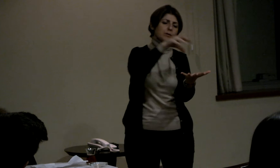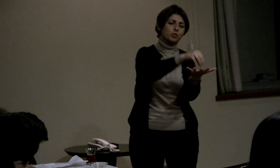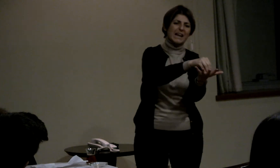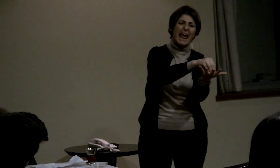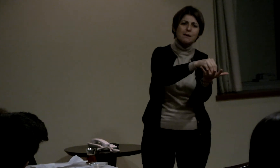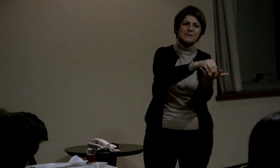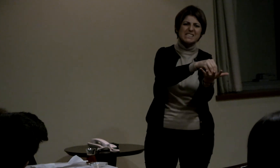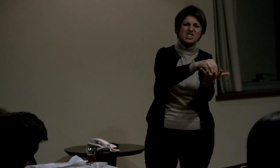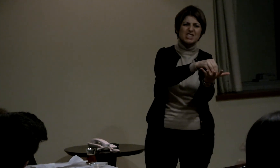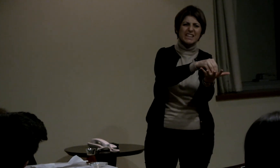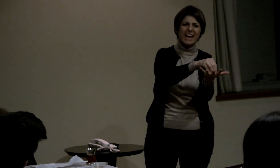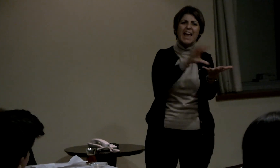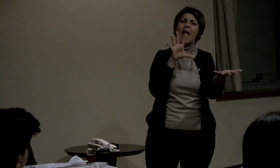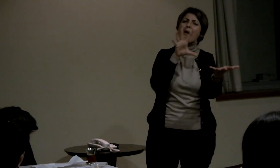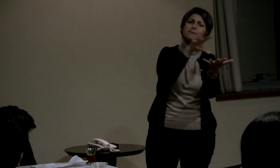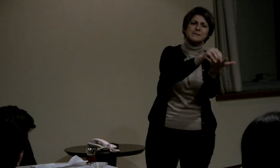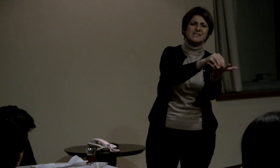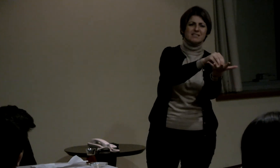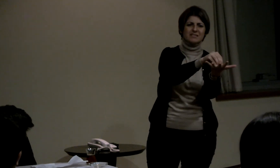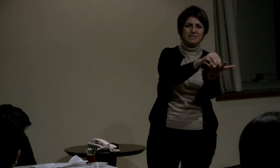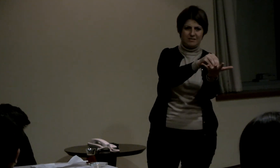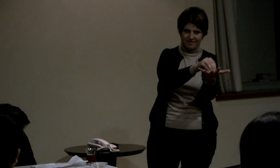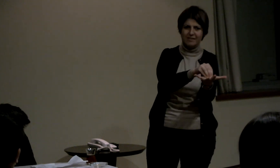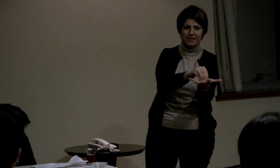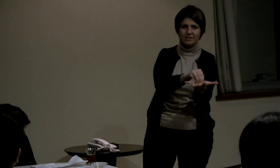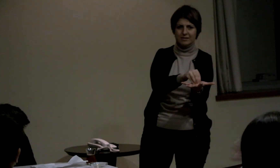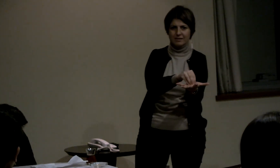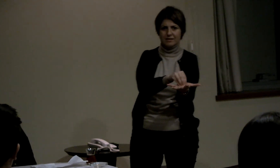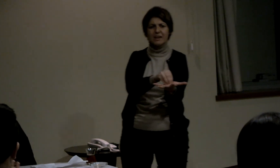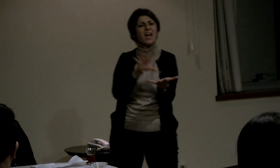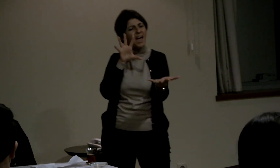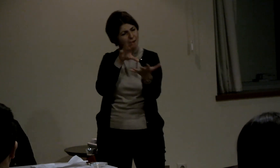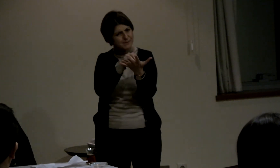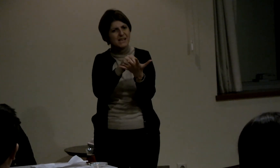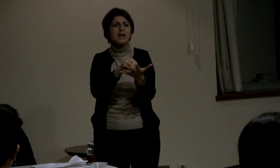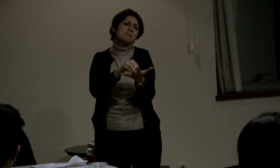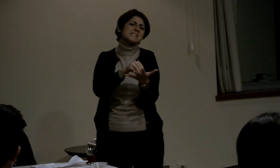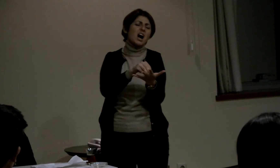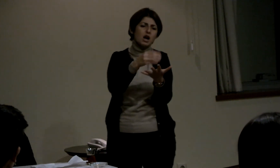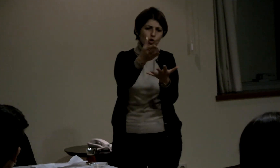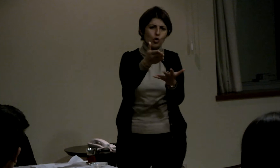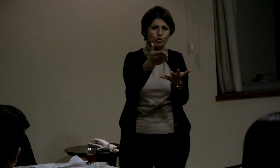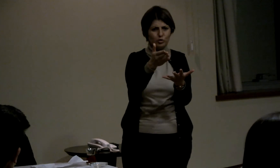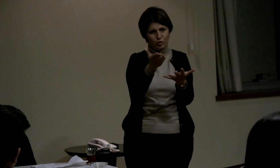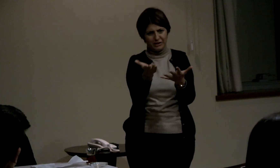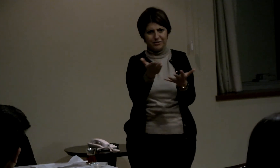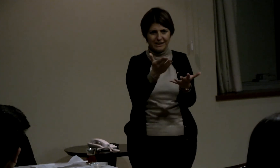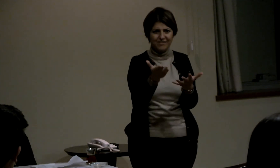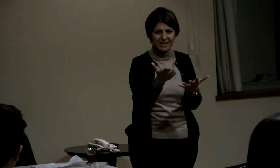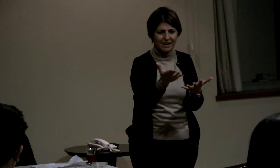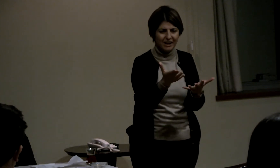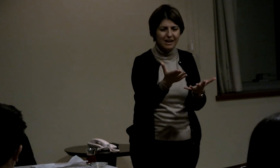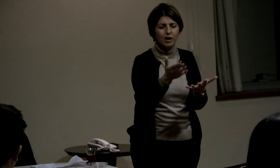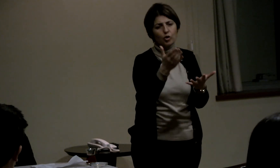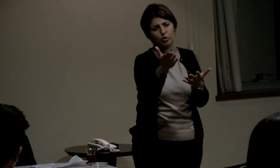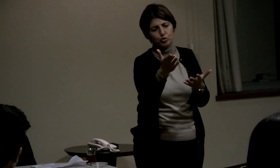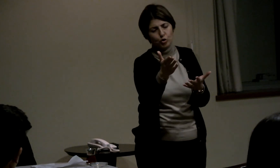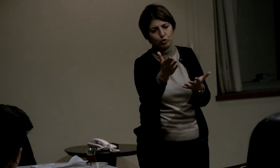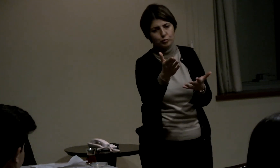yapıyorlar. Hepsi içinde. Hepsi. Evet. Hepsi var. Mesela alkol olayı falan var ya. Onu sordu